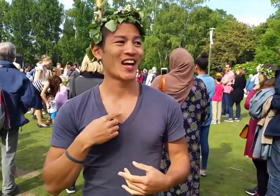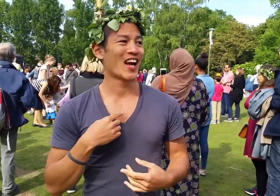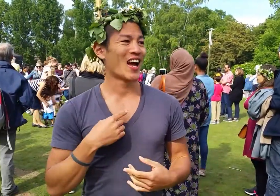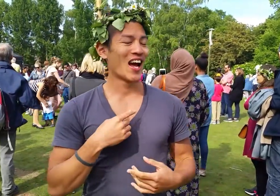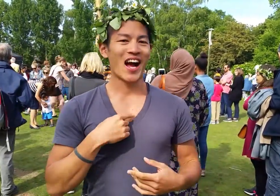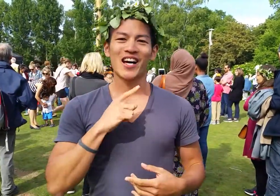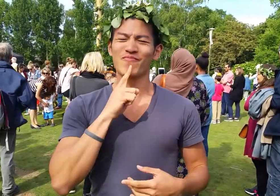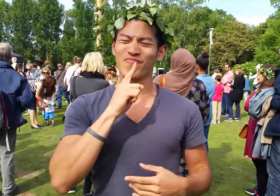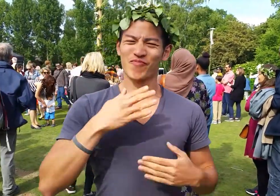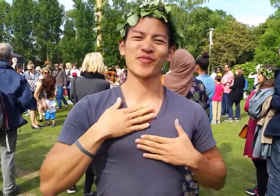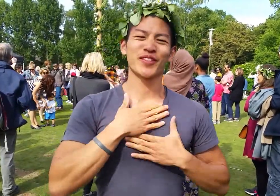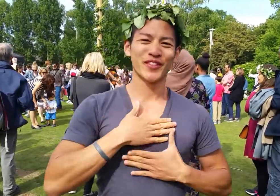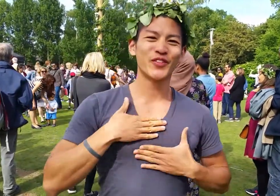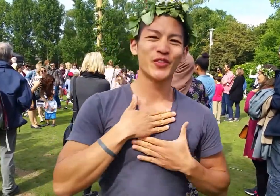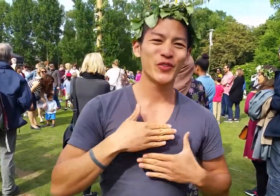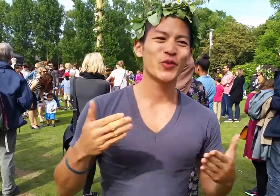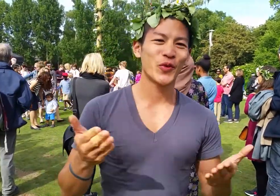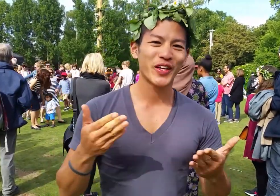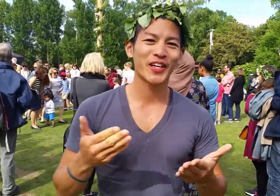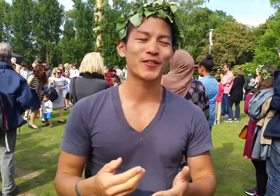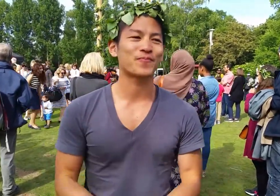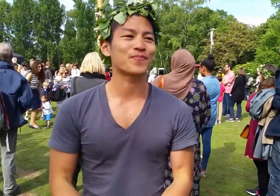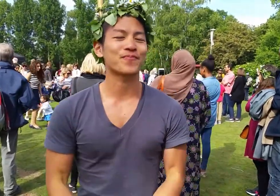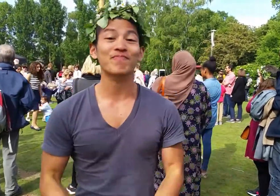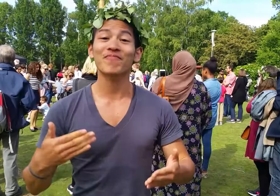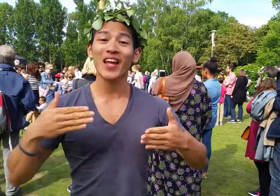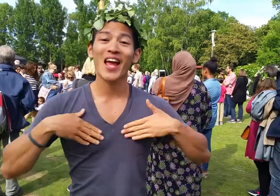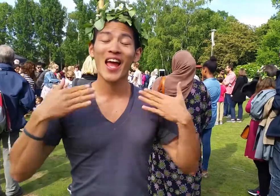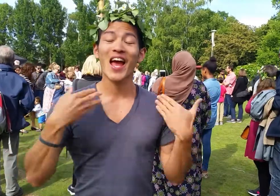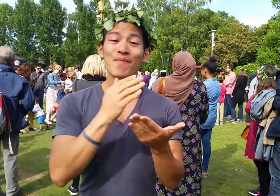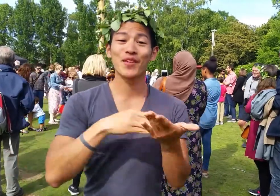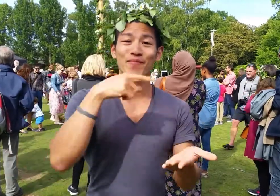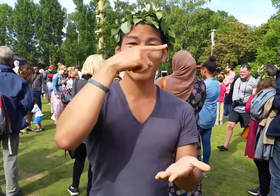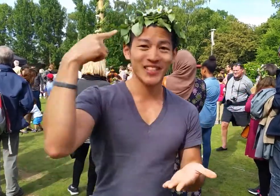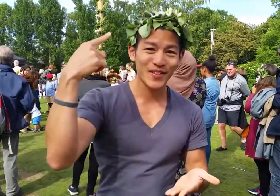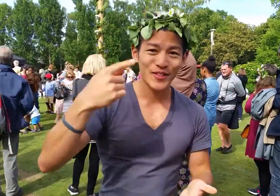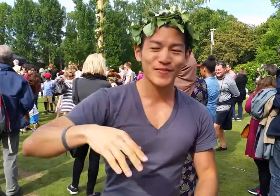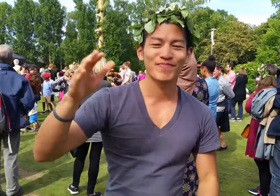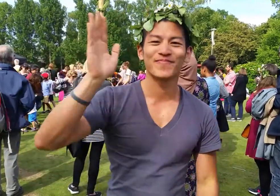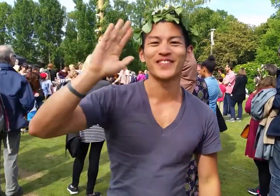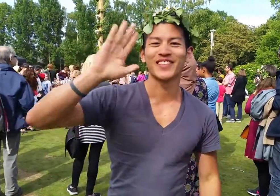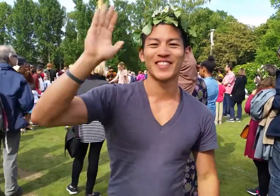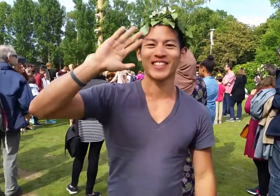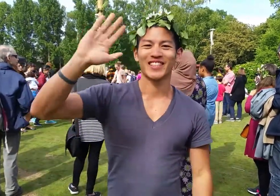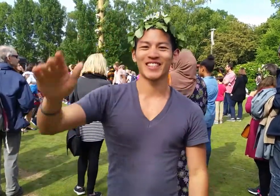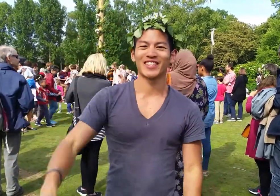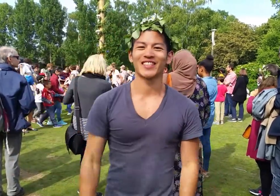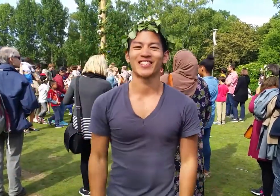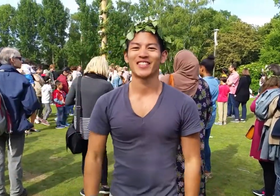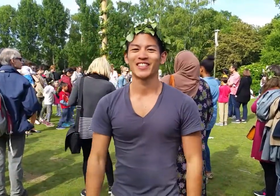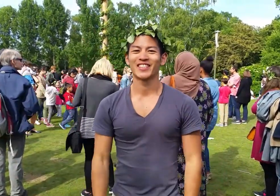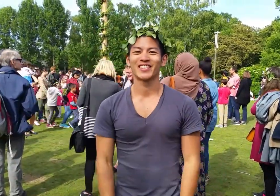Jag har hennes hjärta, om hjärta slå. Jag har hennes hjärta sakta slå. Jag har hennes hjärta. Jag har